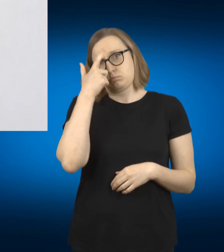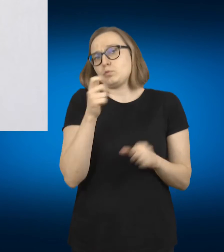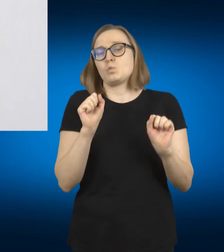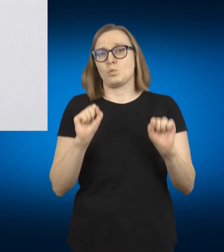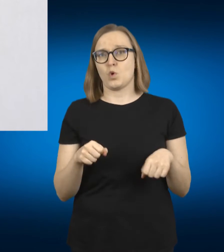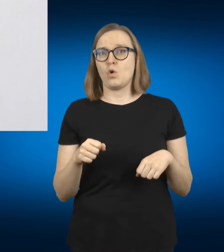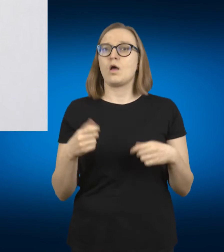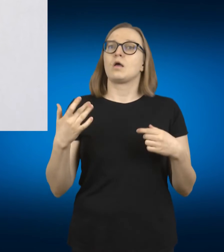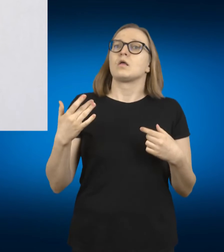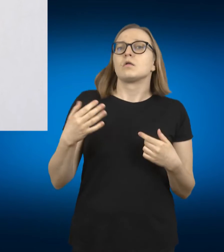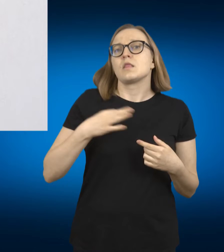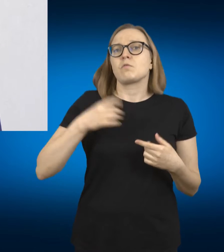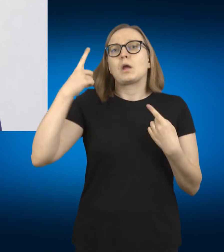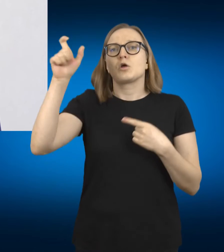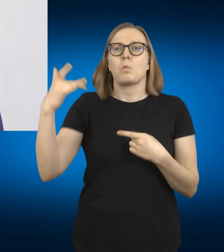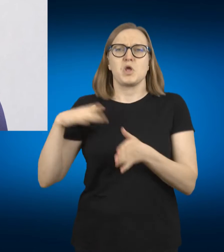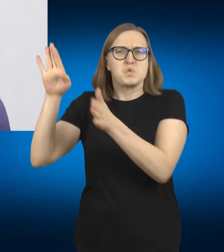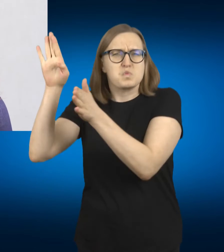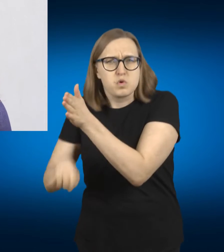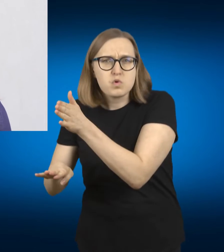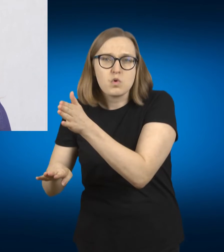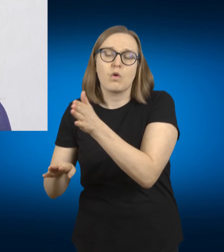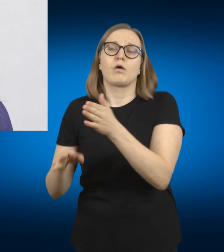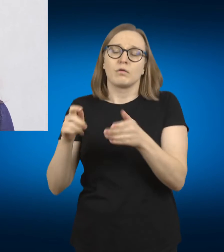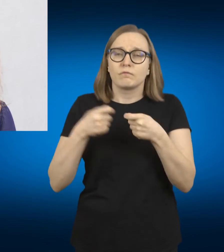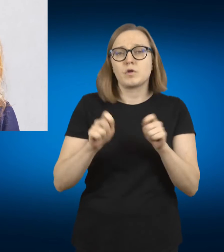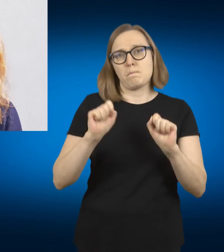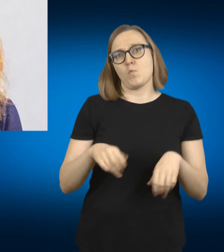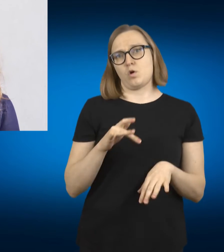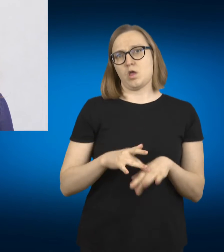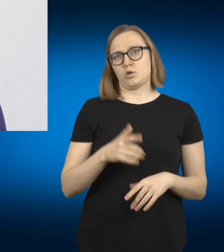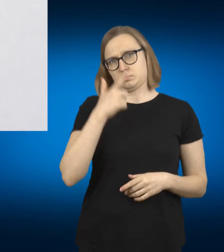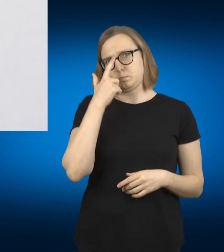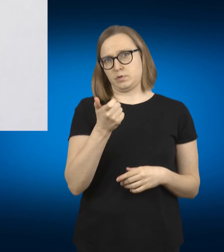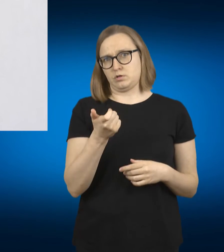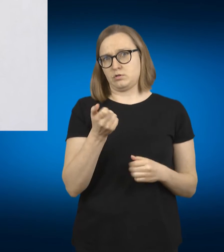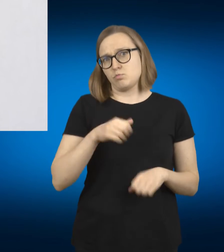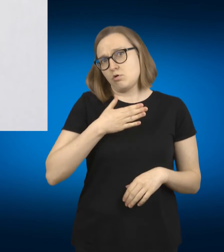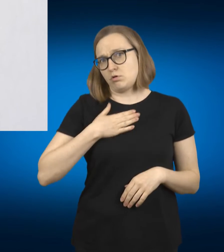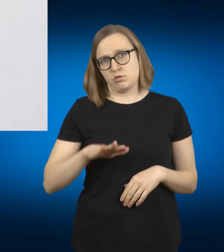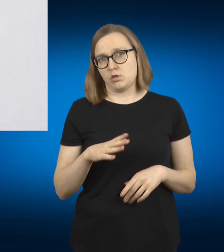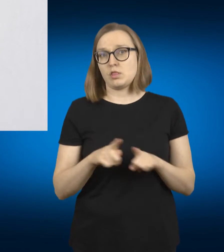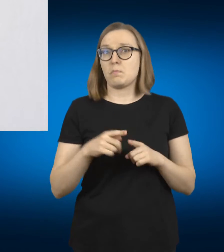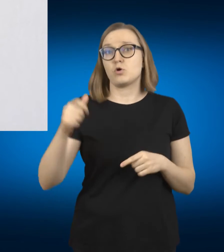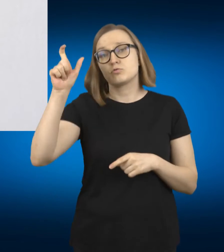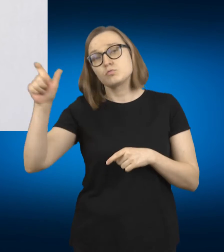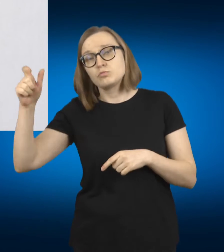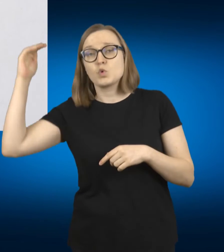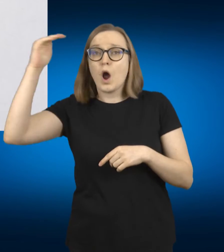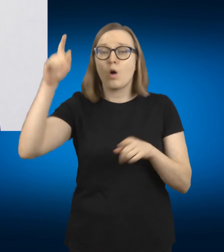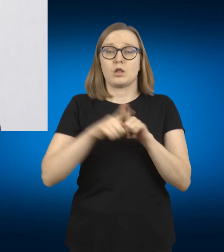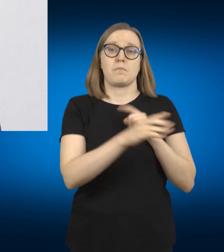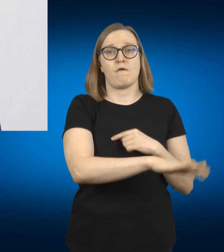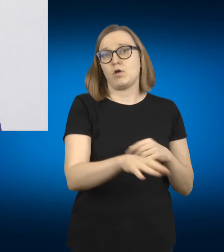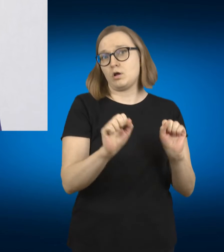nesvarbu, kad galbūt kitam atsitiko dar sudėtingesnė situacija. Galit būti nepatenkintas ir gali būti nepatenkinti jūsų vaikai